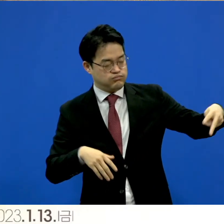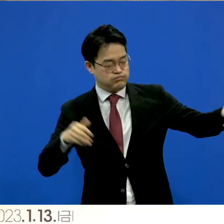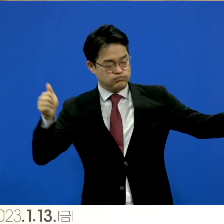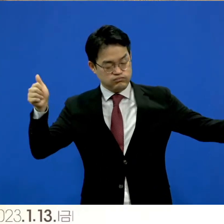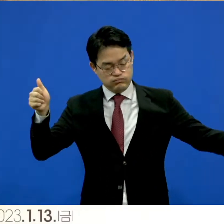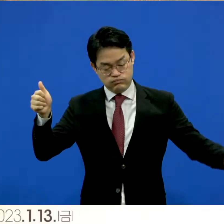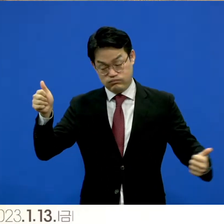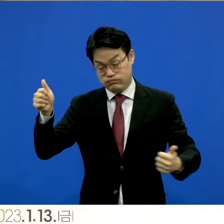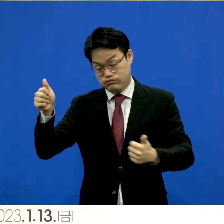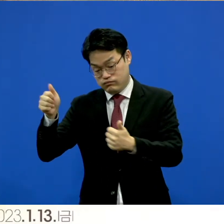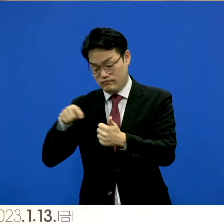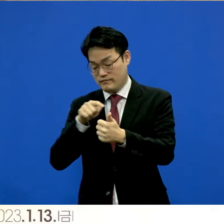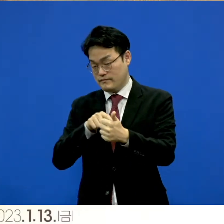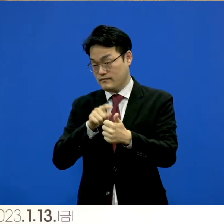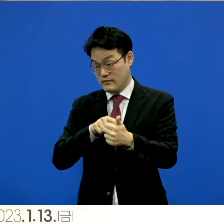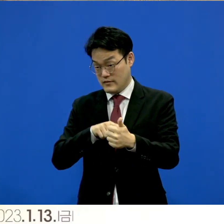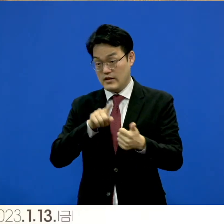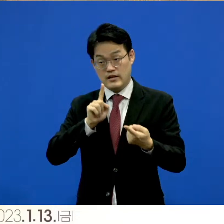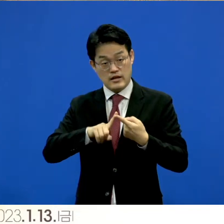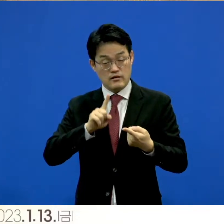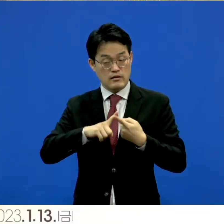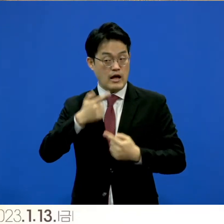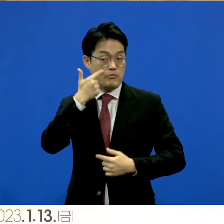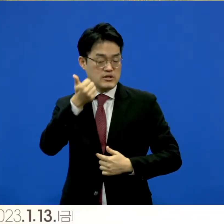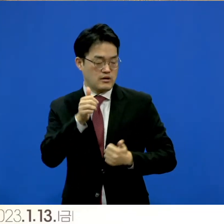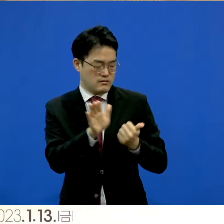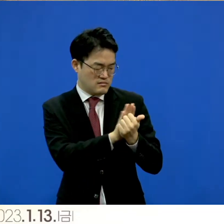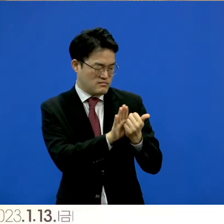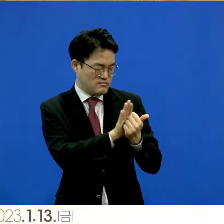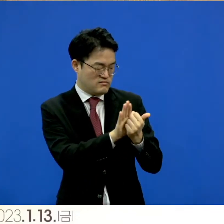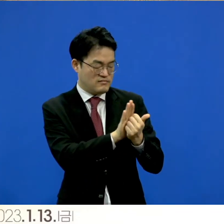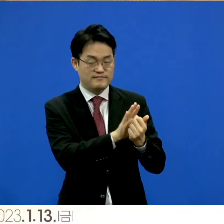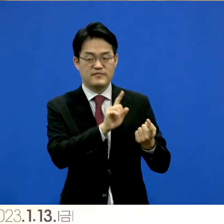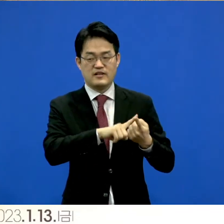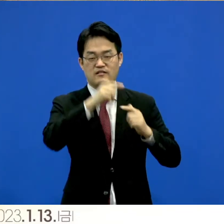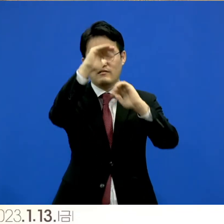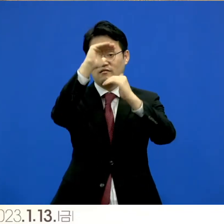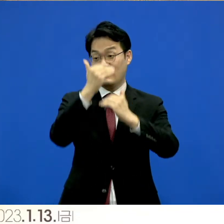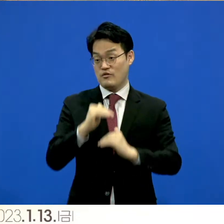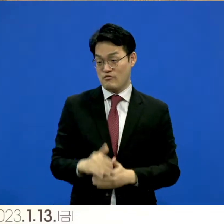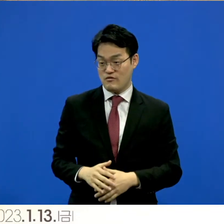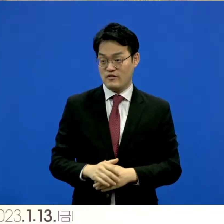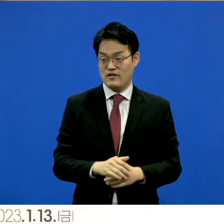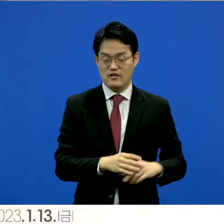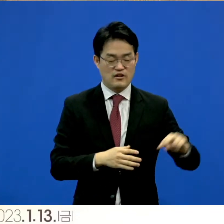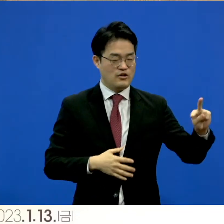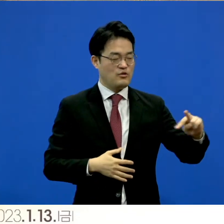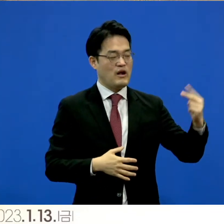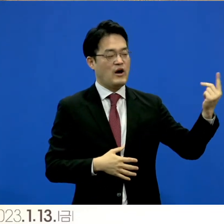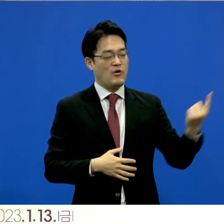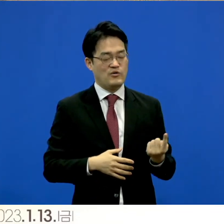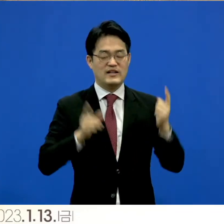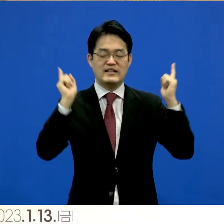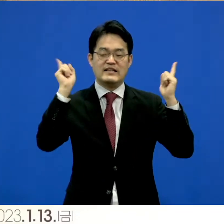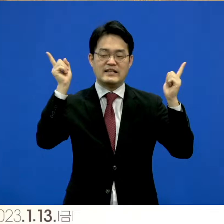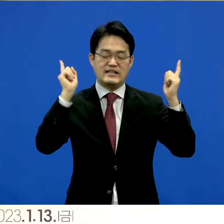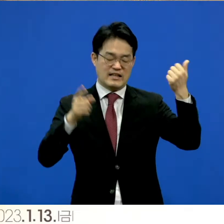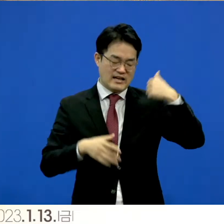그게 관건이죠. 돌아온 탕자, 그 일명 돌탕이라고 그러죠.